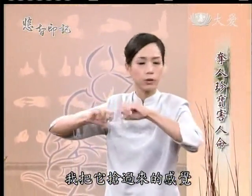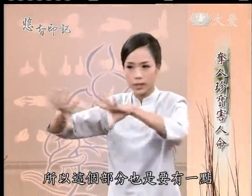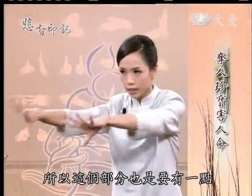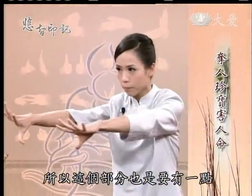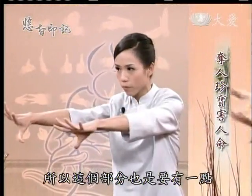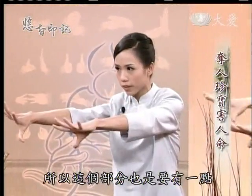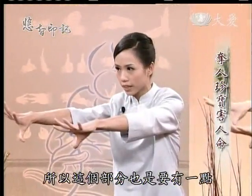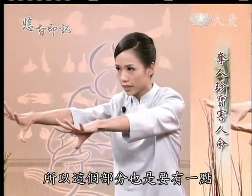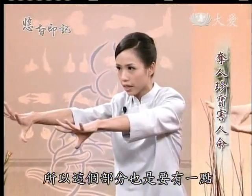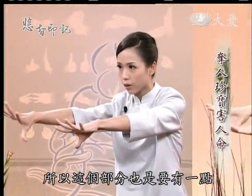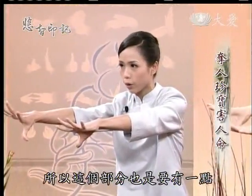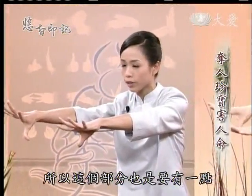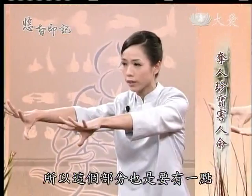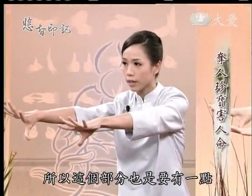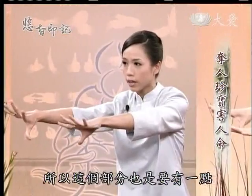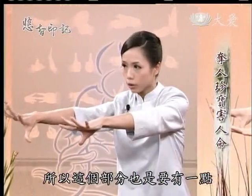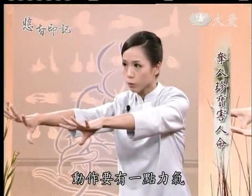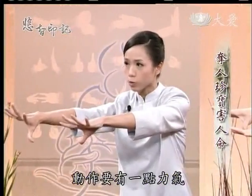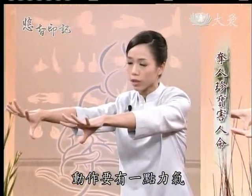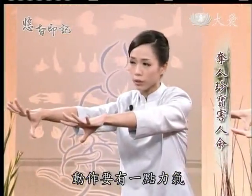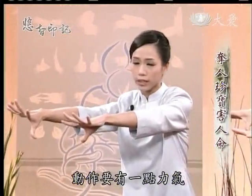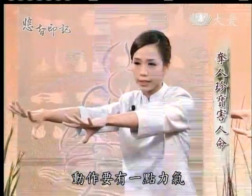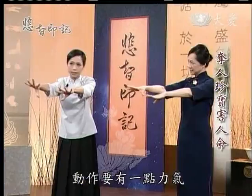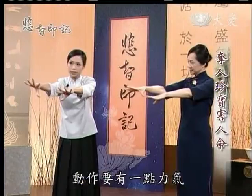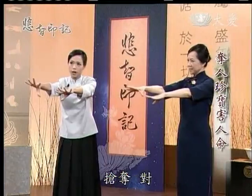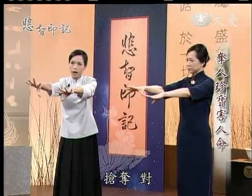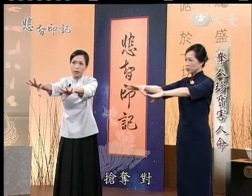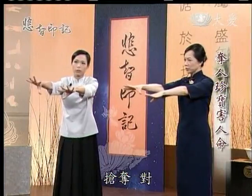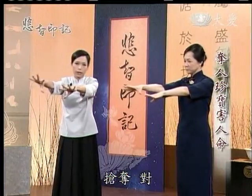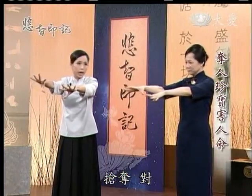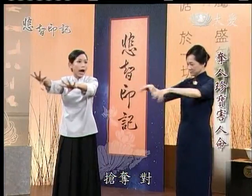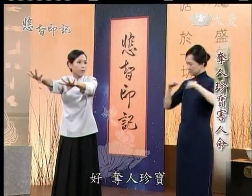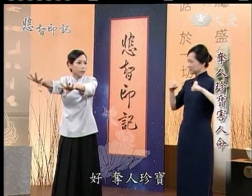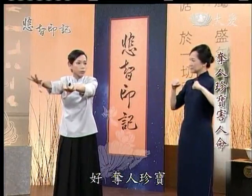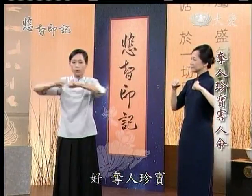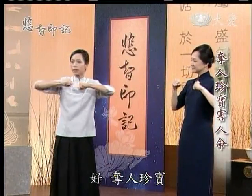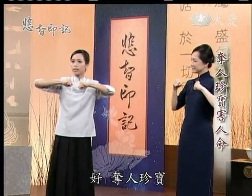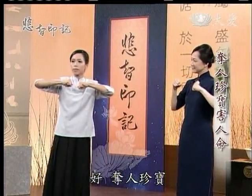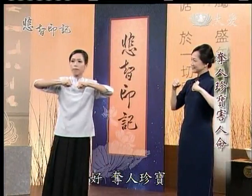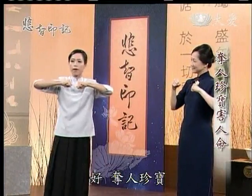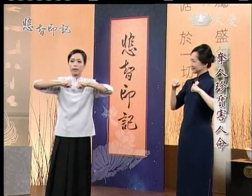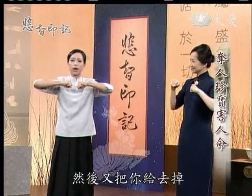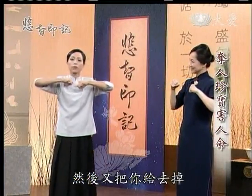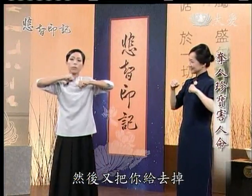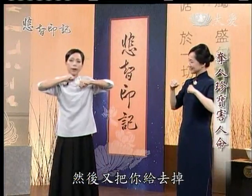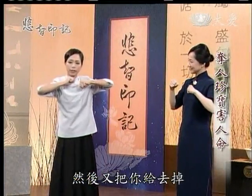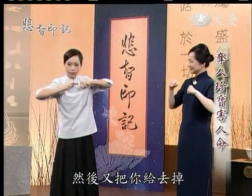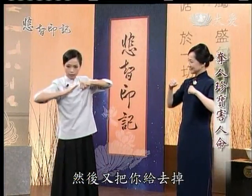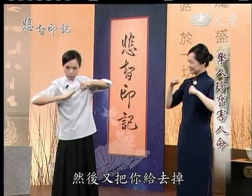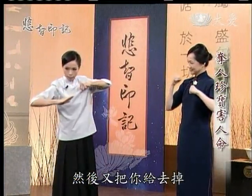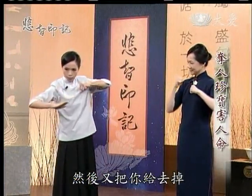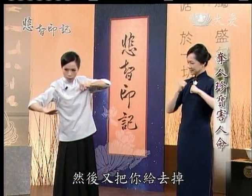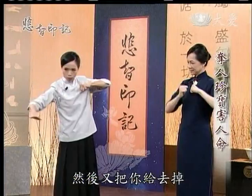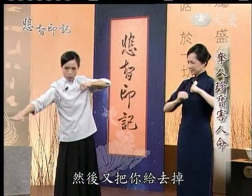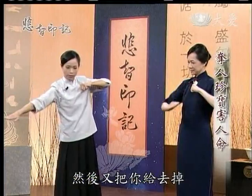对，所以这个部分也是要有一点动作，要有点力气， 抢夺， 对，好，夺人珍宝，然后又把你给去